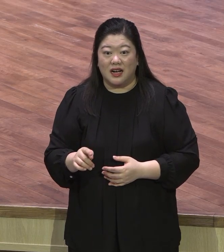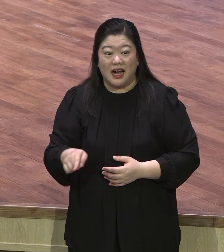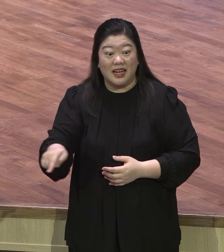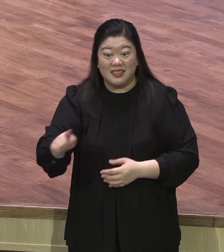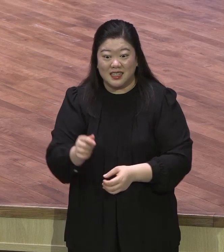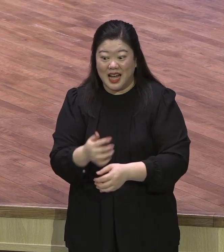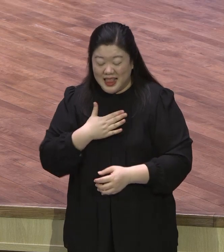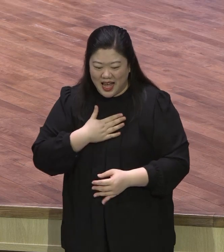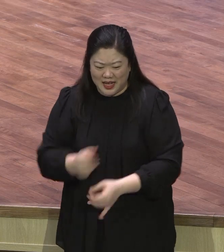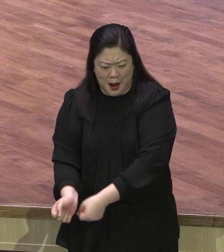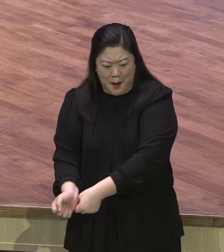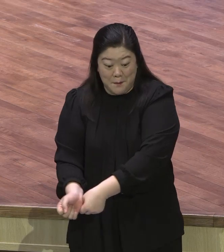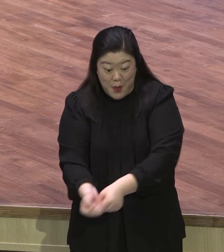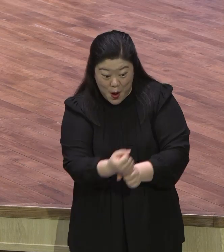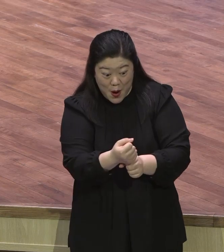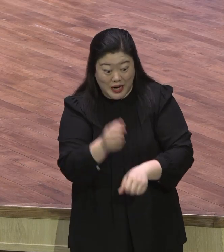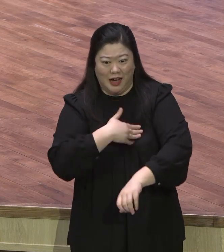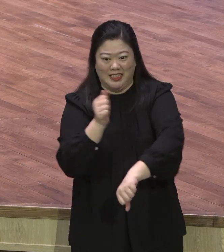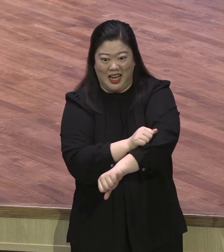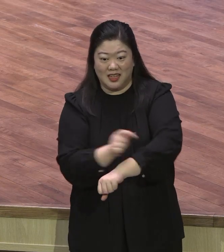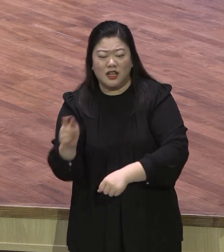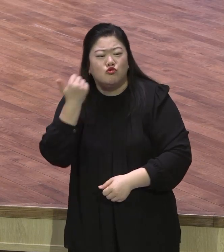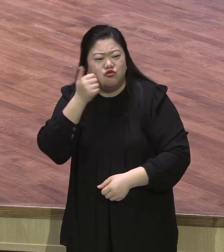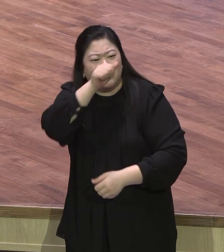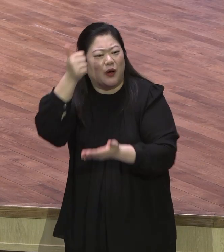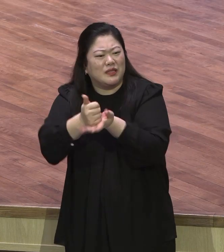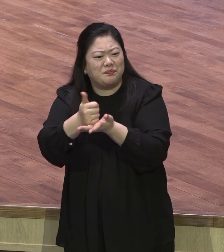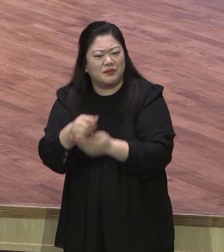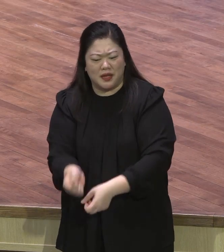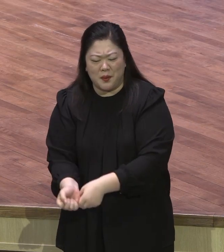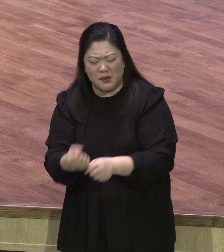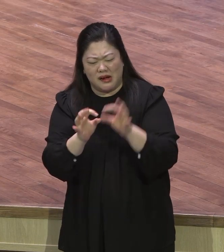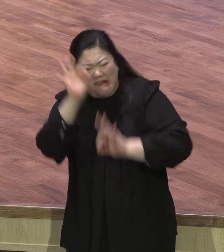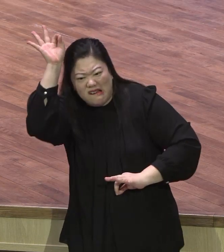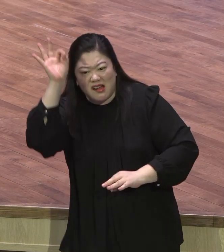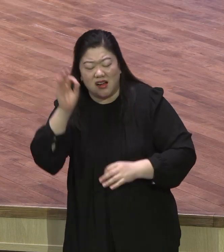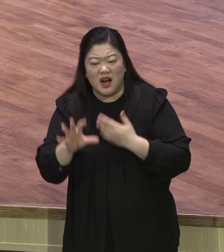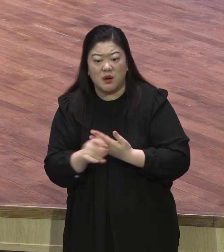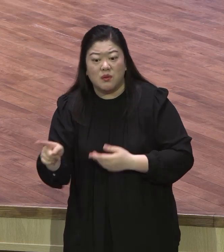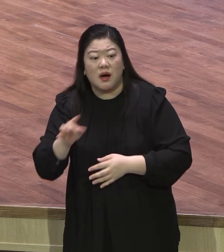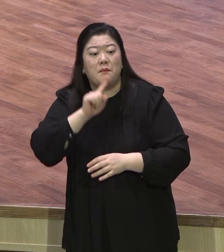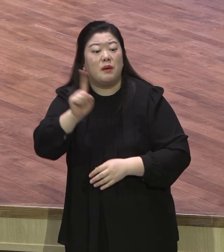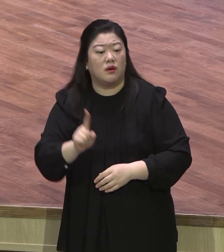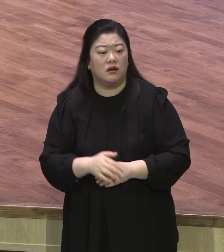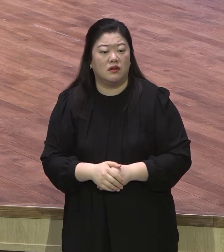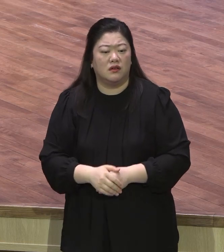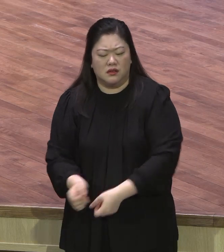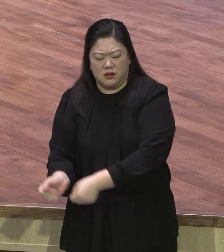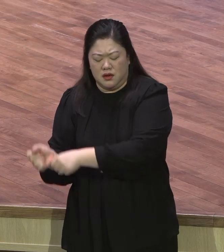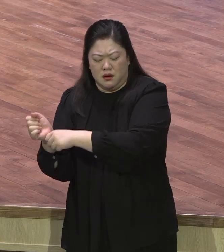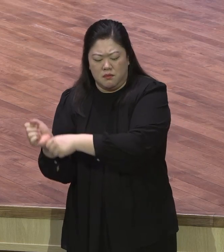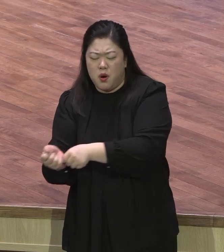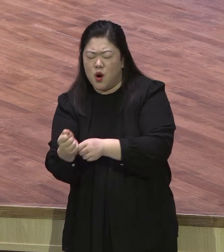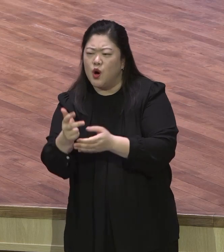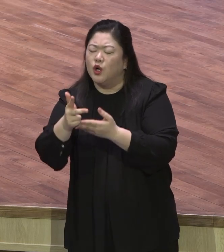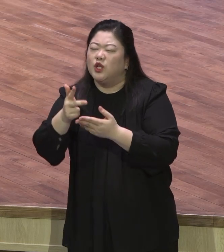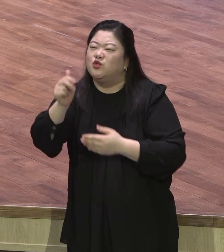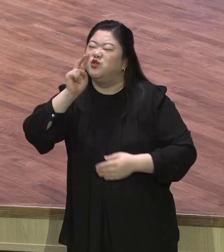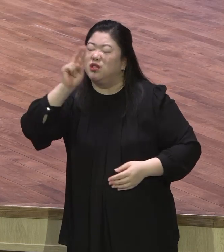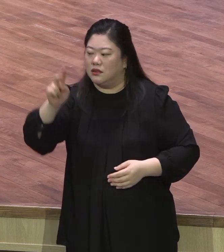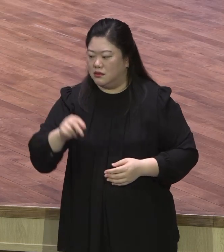기도 안 하다가 골프채 기도하고 그래. 내가 그렇게 웃으면서 하는 말들이 있는데 주여 많이 합니다. 팍 주여 공착장이야.